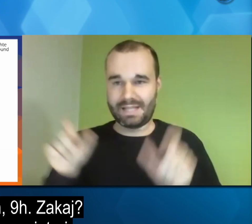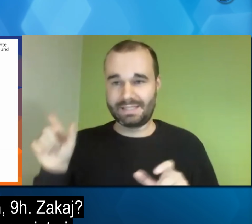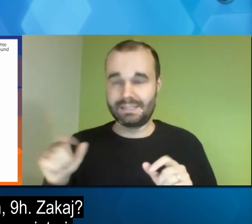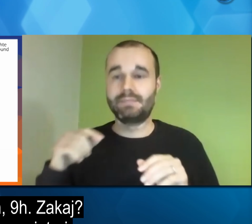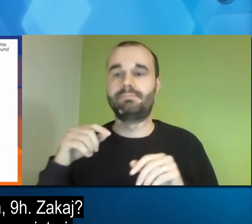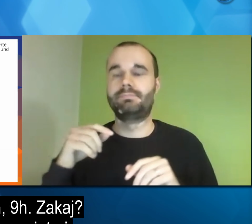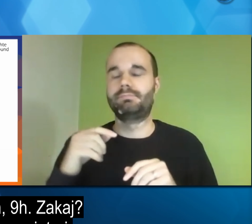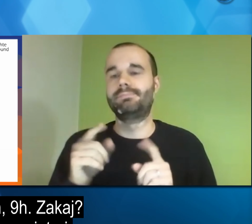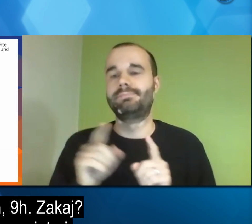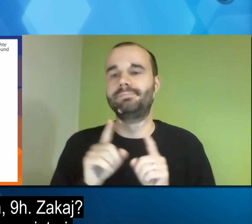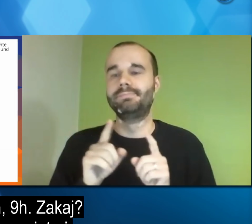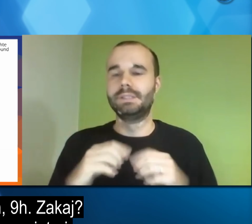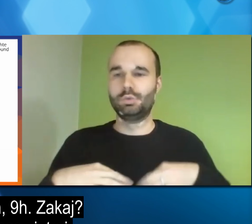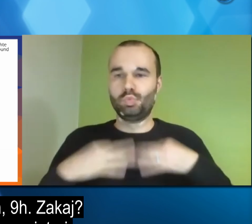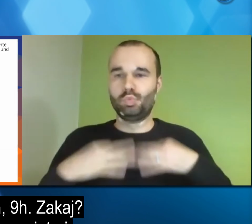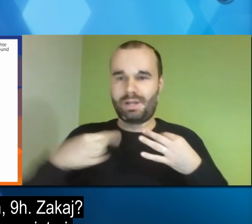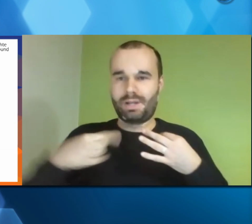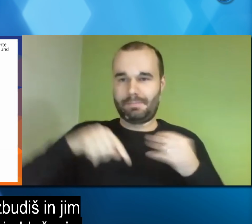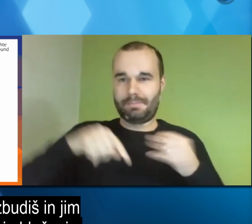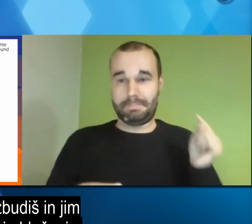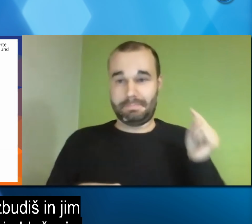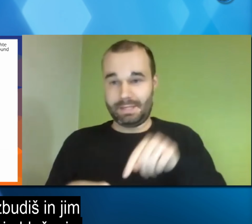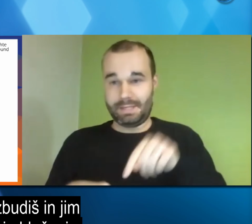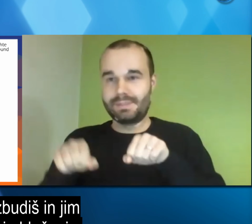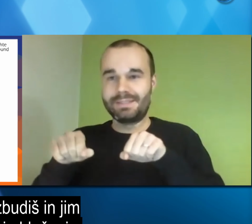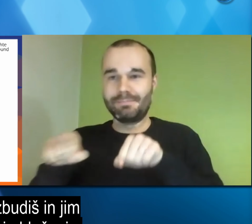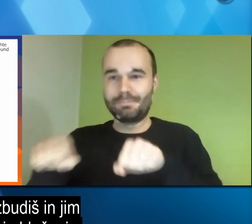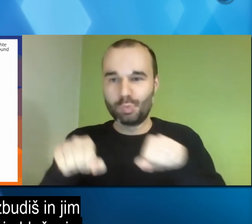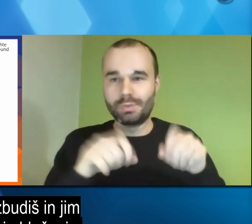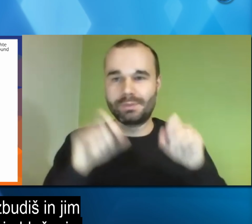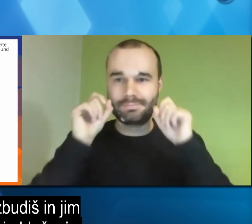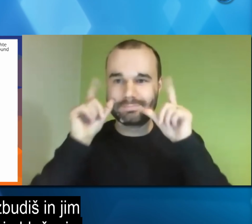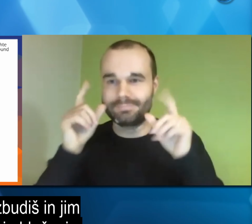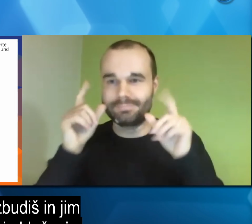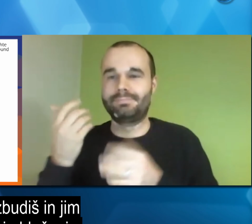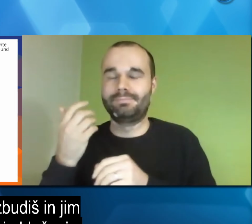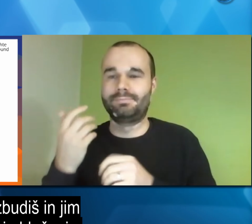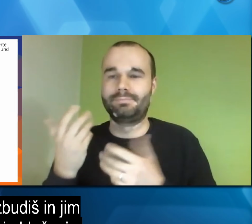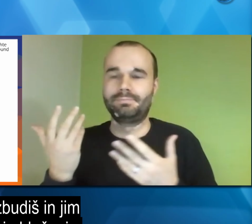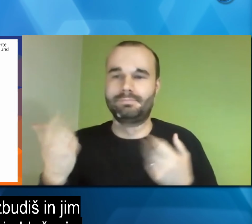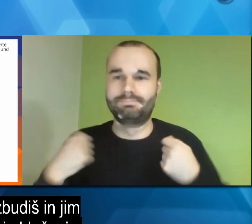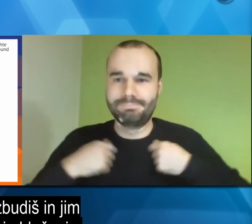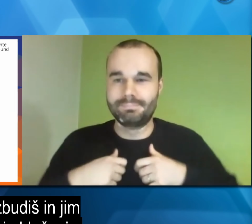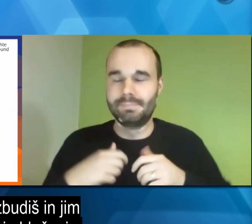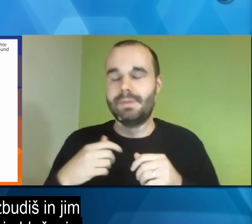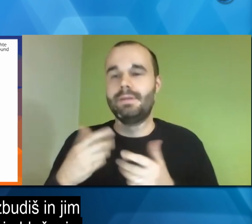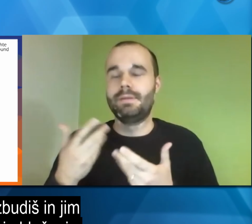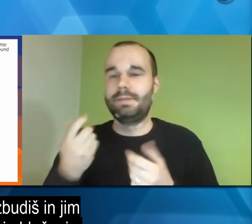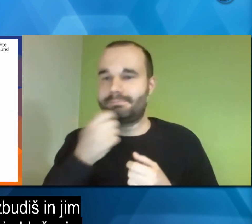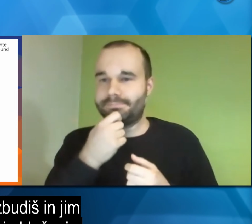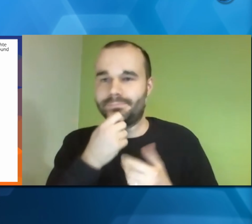Zakaj? Oskrbovanci se zjutraj, ko prideš, jih zbudiš, in pomagaš